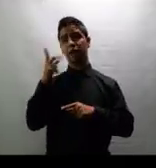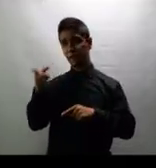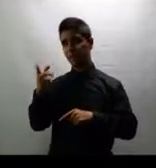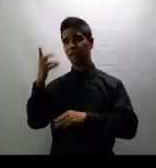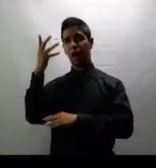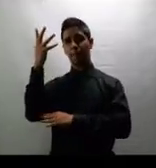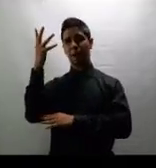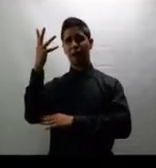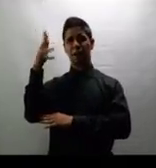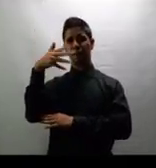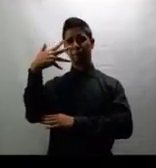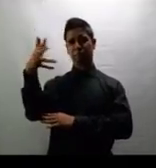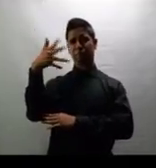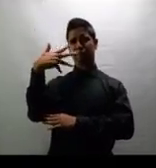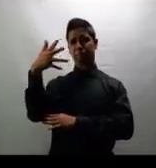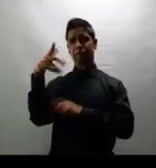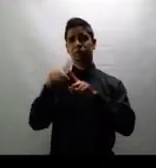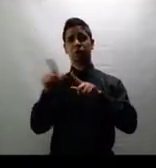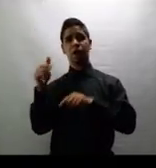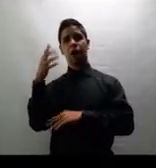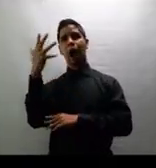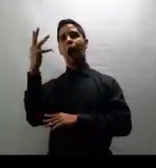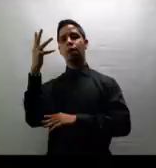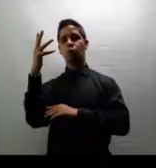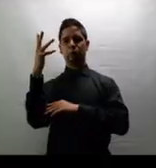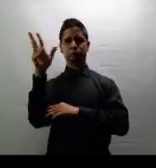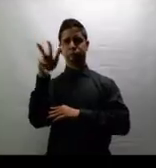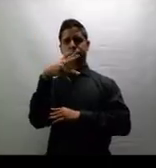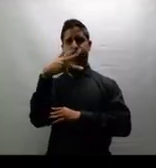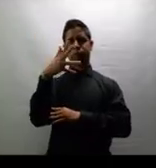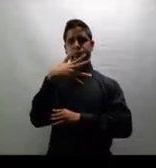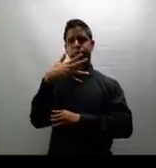es los árboles ok